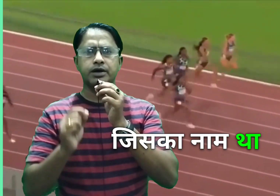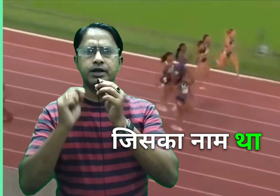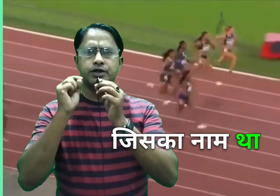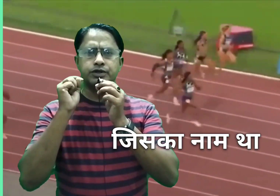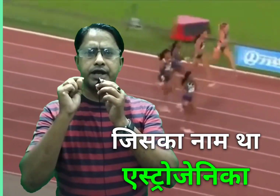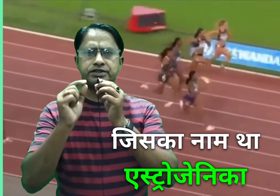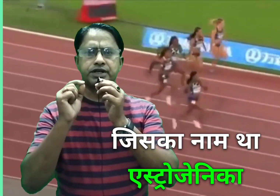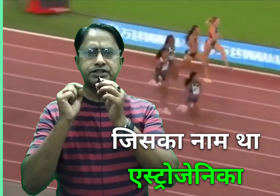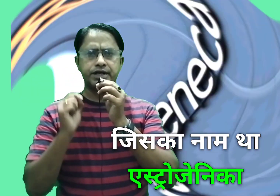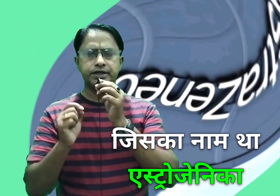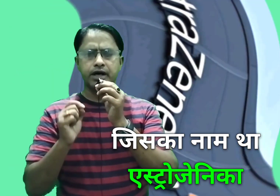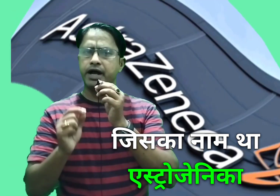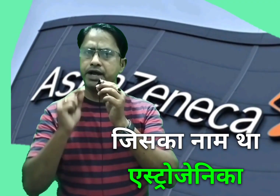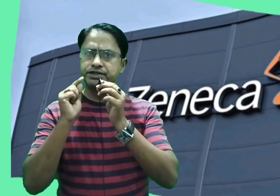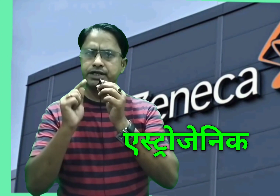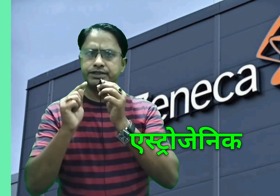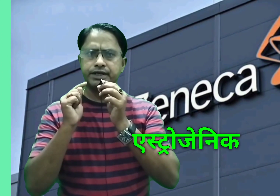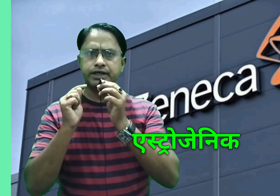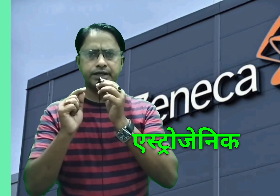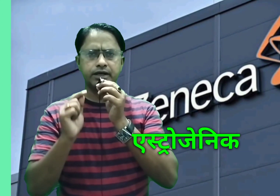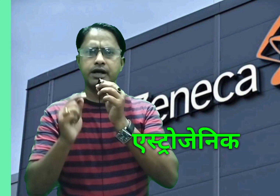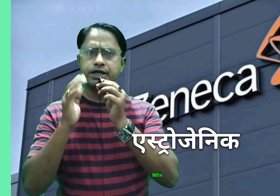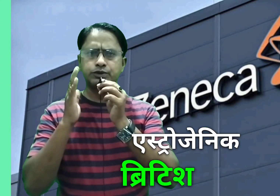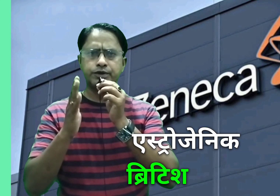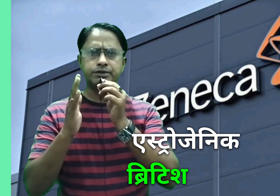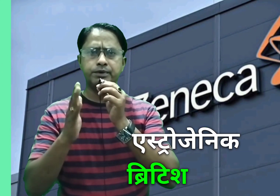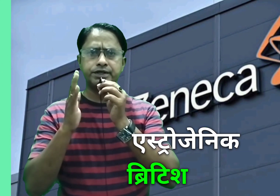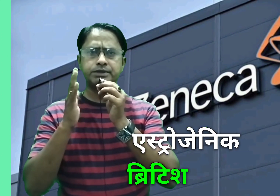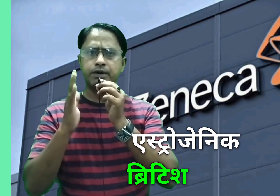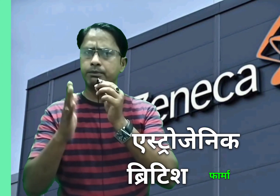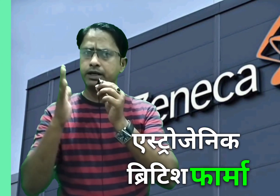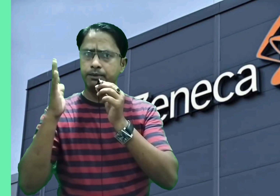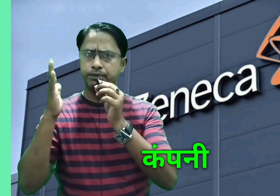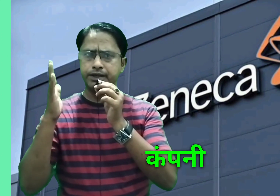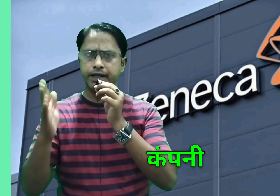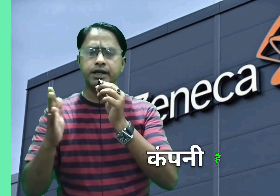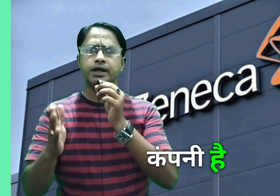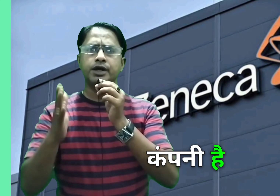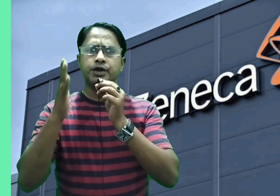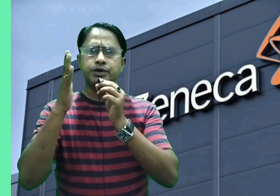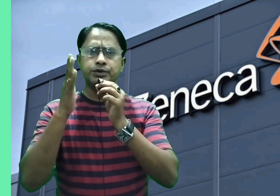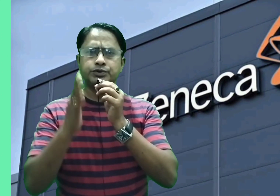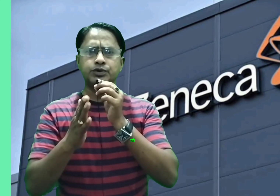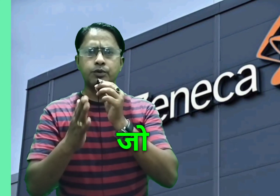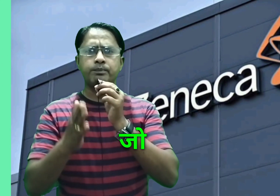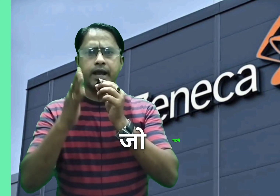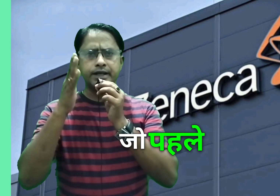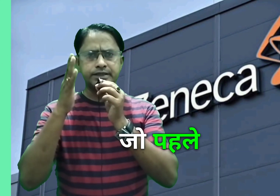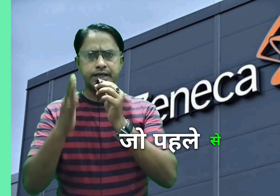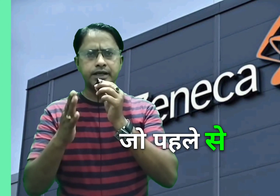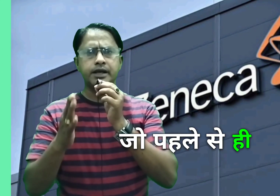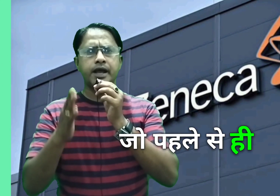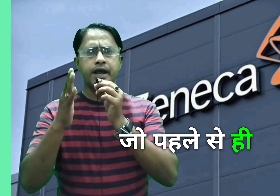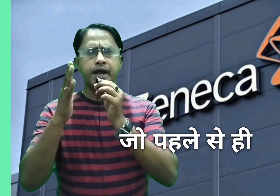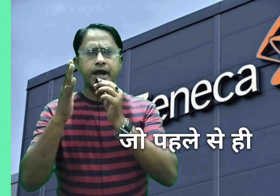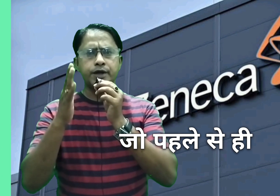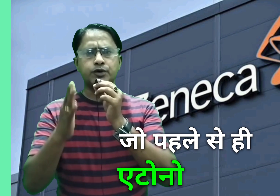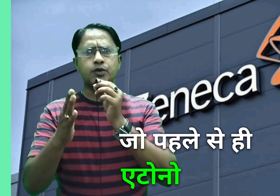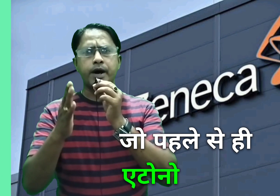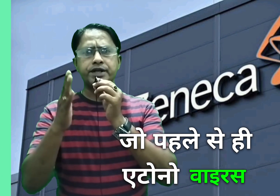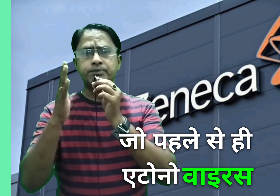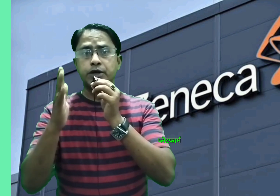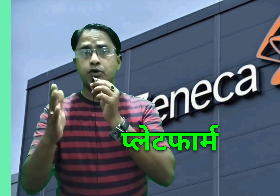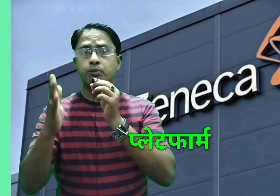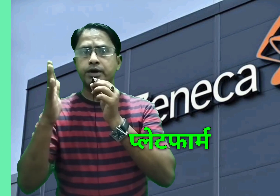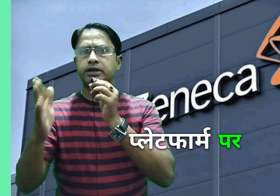नाम था एस्ट्राजेनेका। एस्ट्राजेनेका एक स्वीडिश ब्रिटिश फार्मा कंपनी है जो पहले से ही